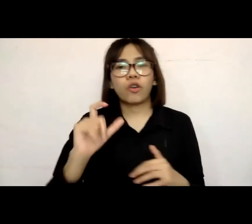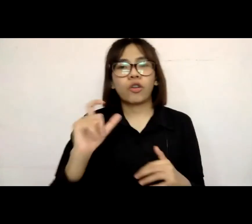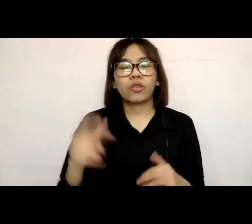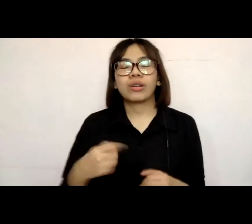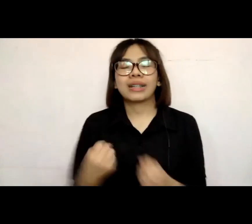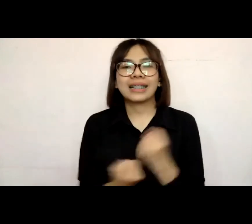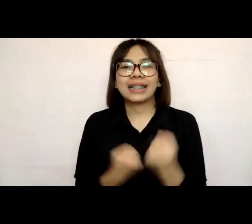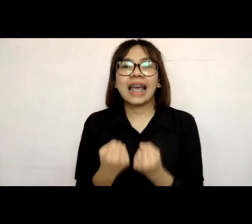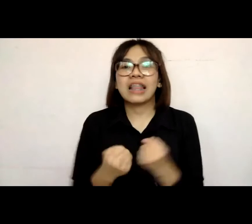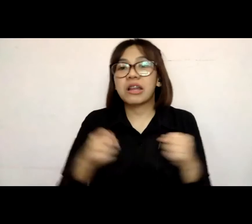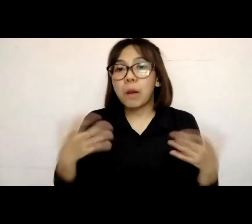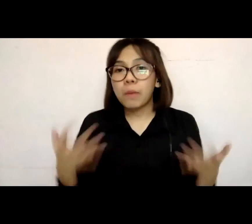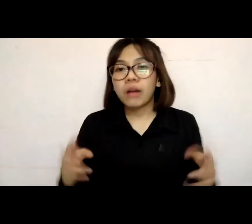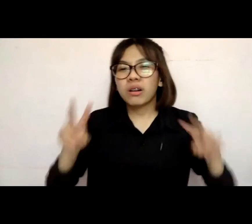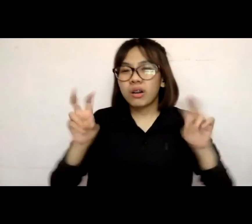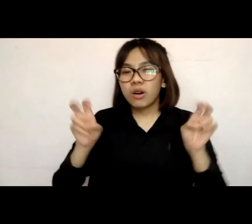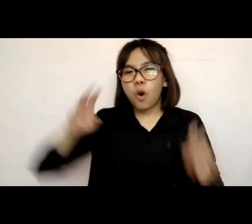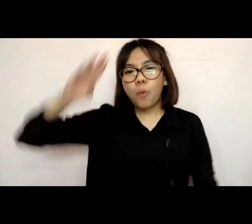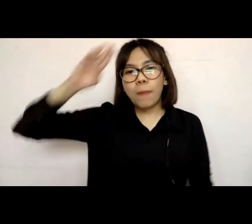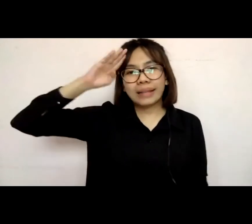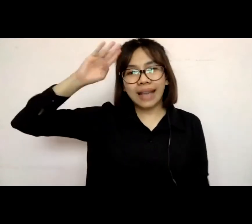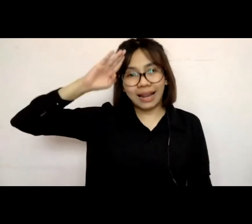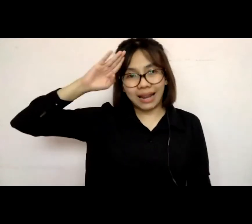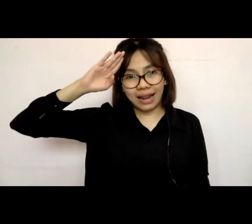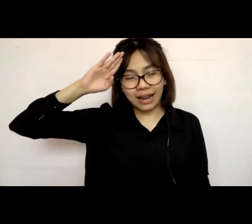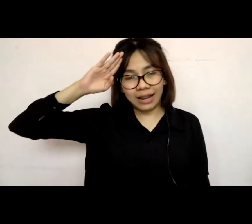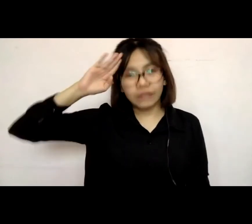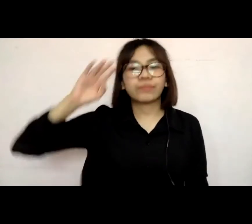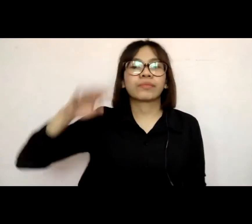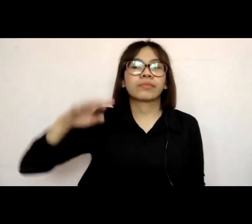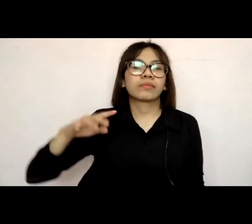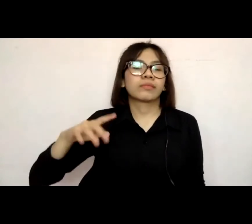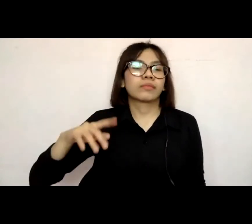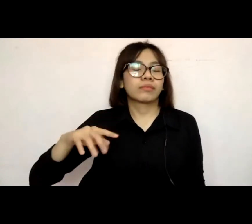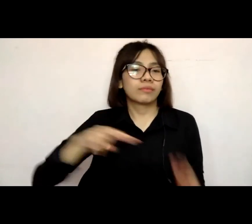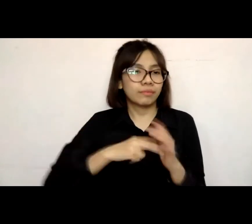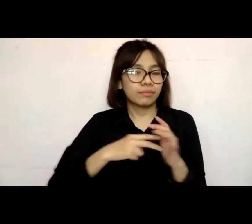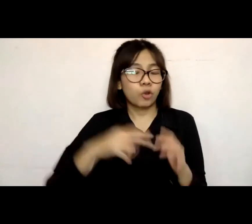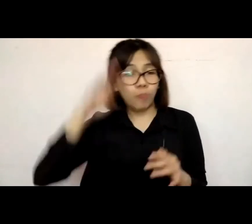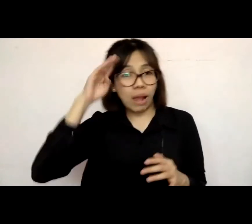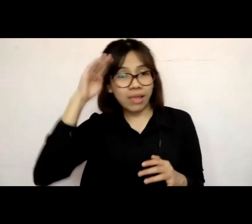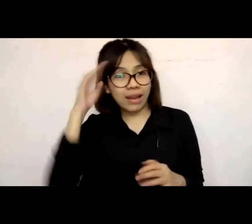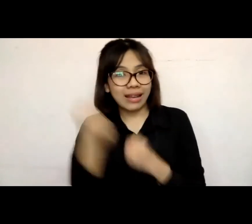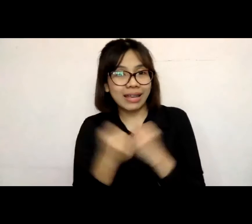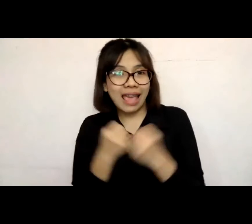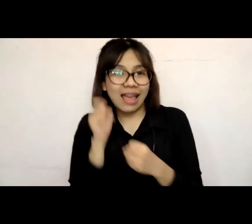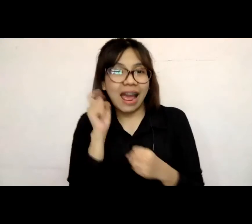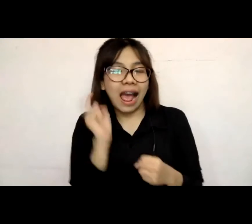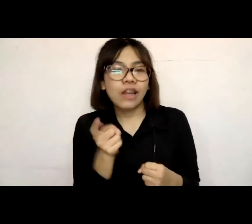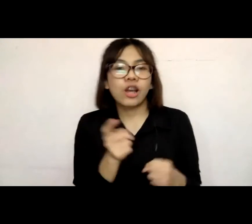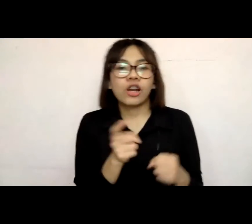lingkup persekolahan, dan kita awali mulai dari sisi